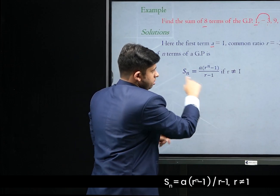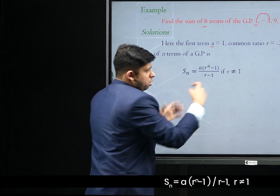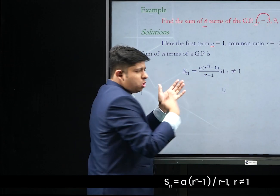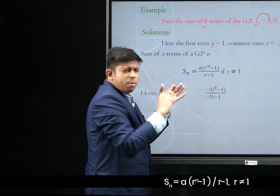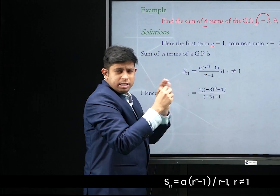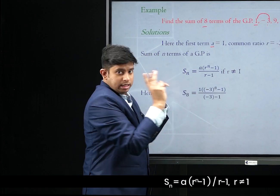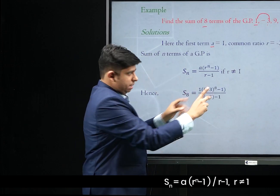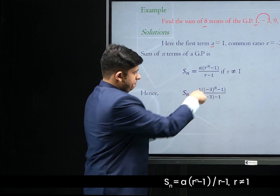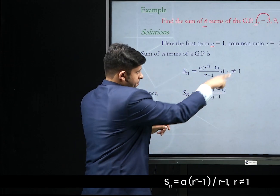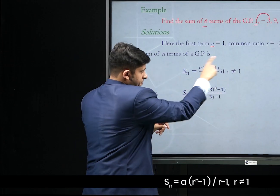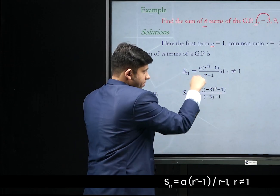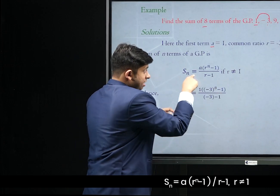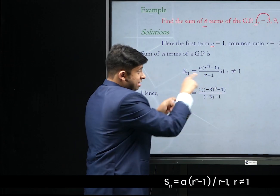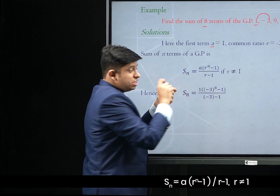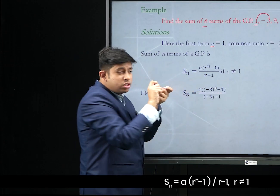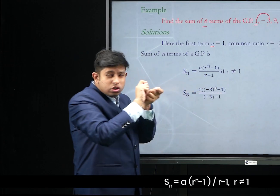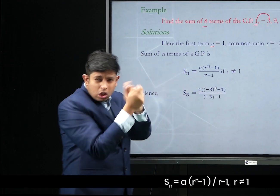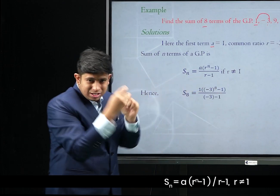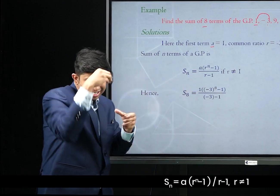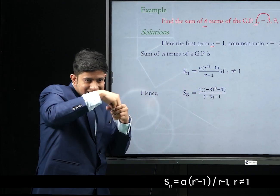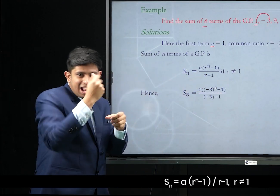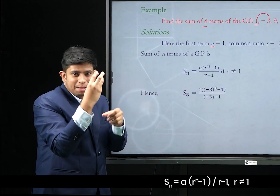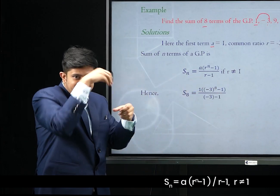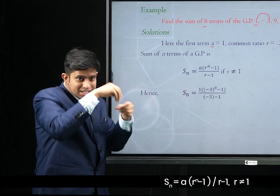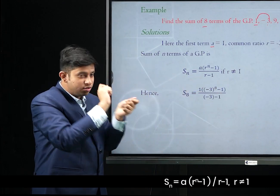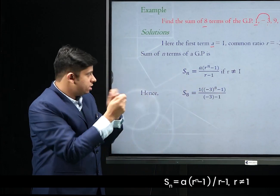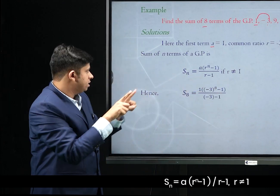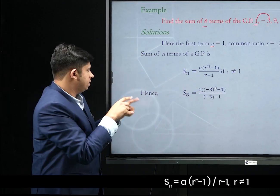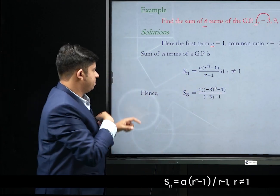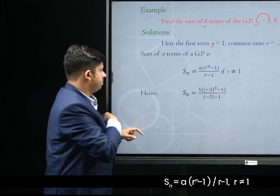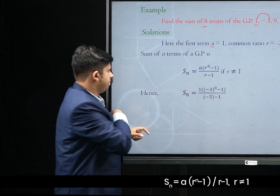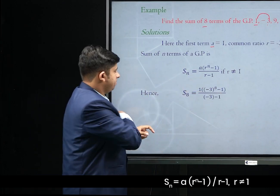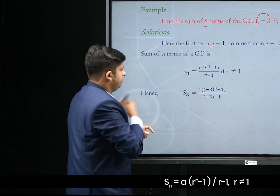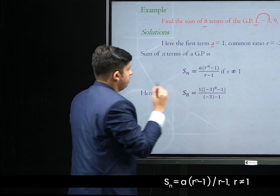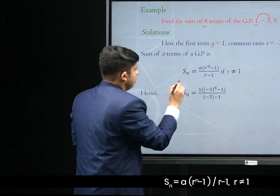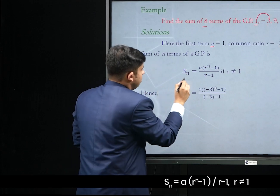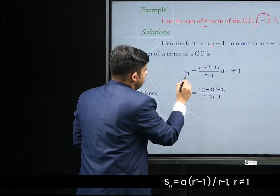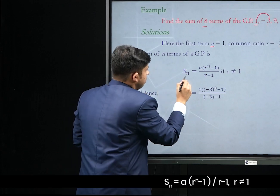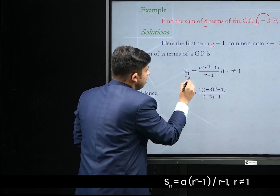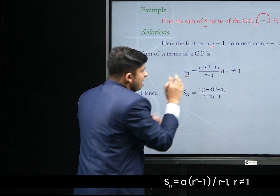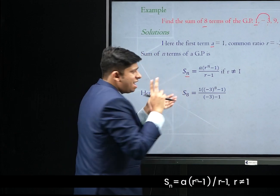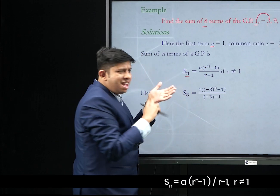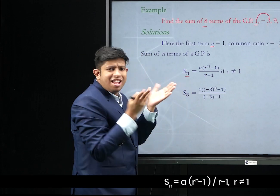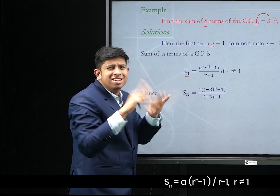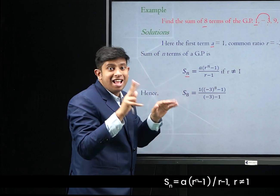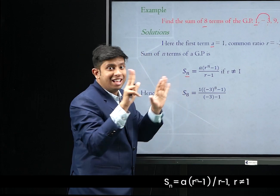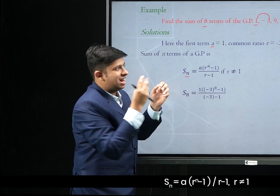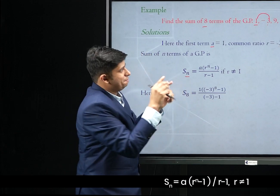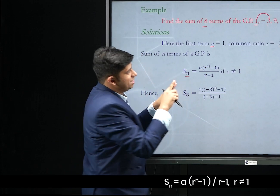ஏ அடைப்புக்குறிக்குள் ஆர் மேலிலக்கு எண் கழித்தல் 1 கீழ் ஆர் கழித்தல் 1. ஆனால்